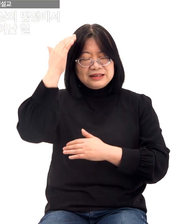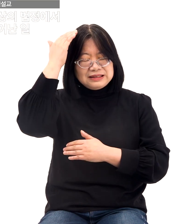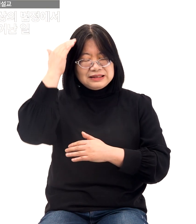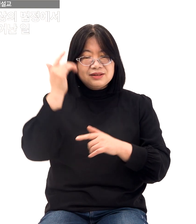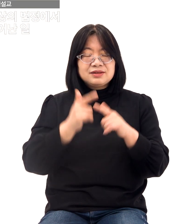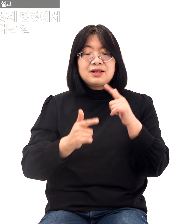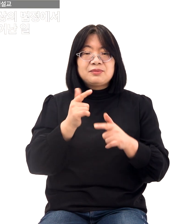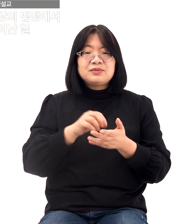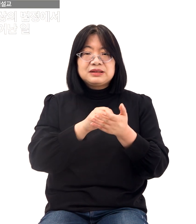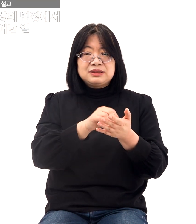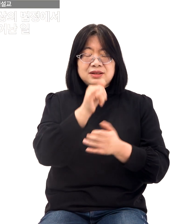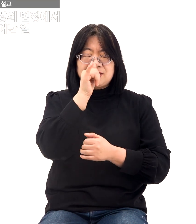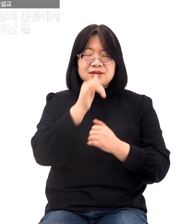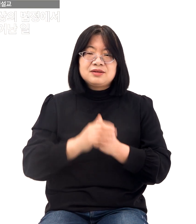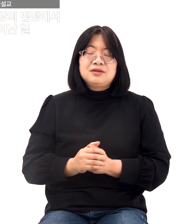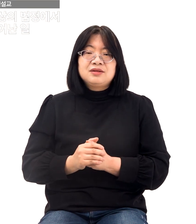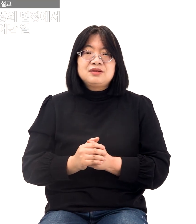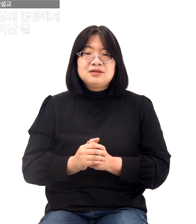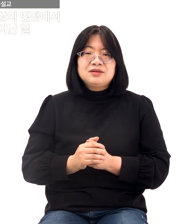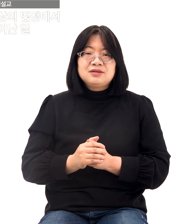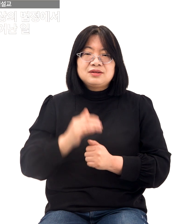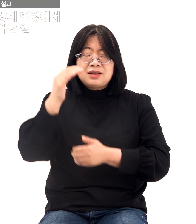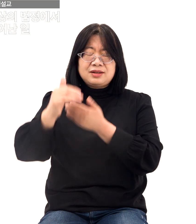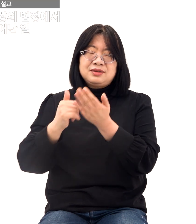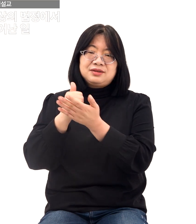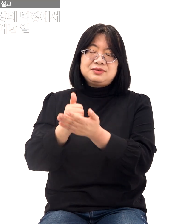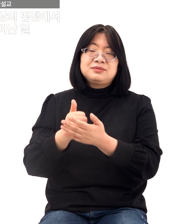했죠. 근데 왜 하나님은